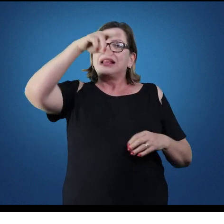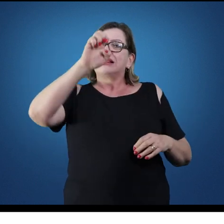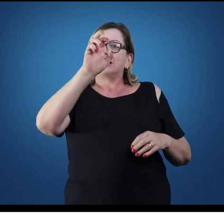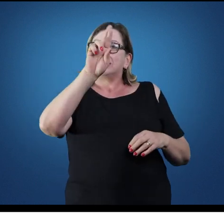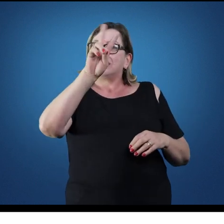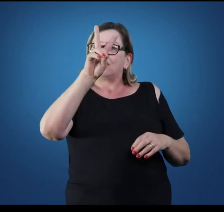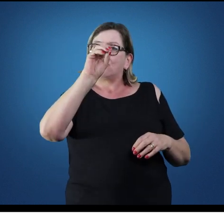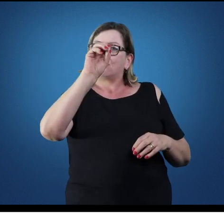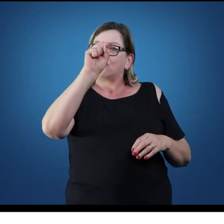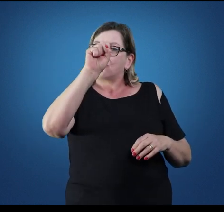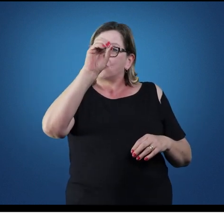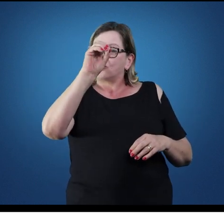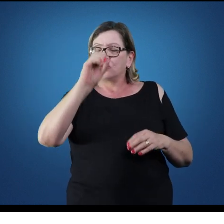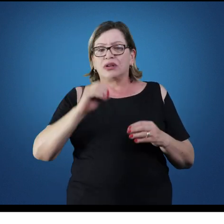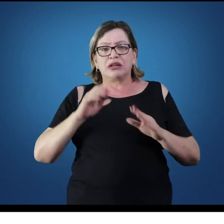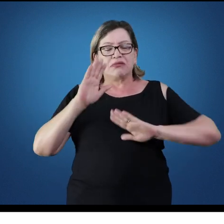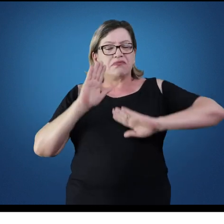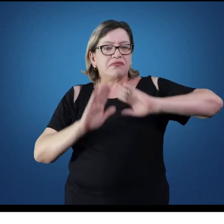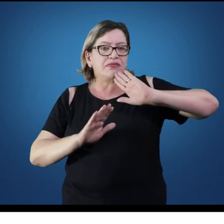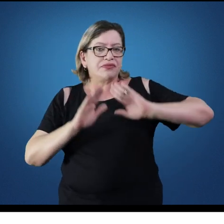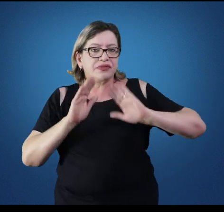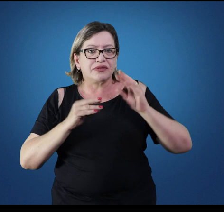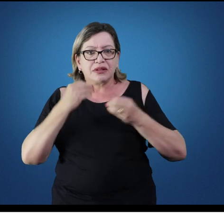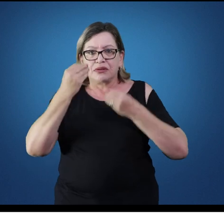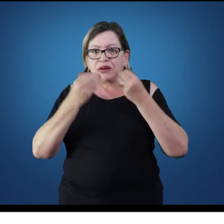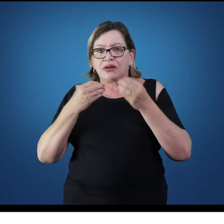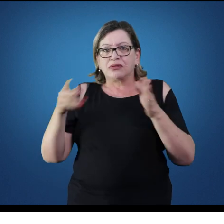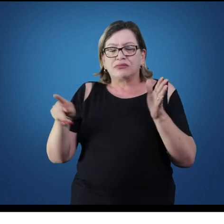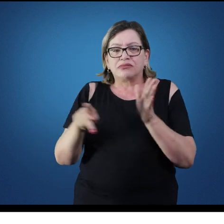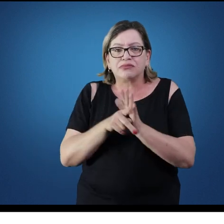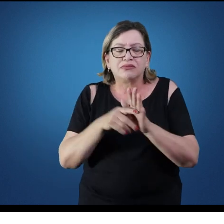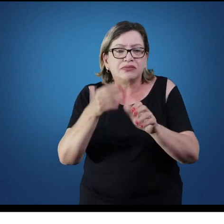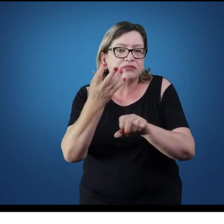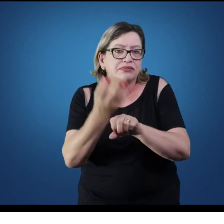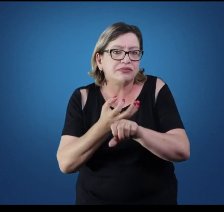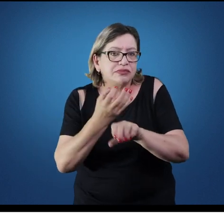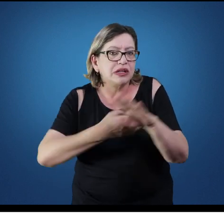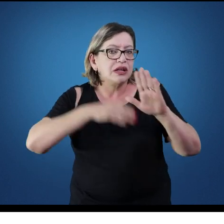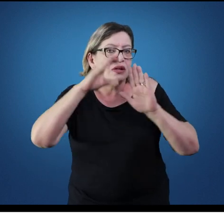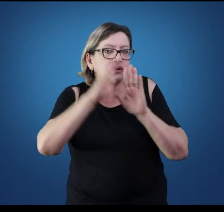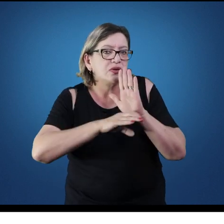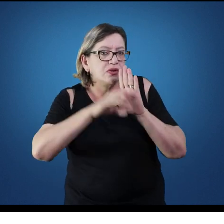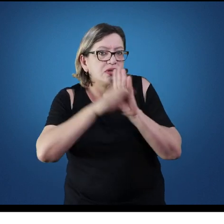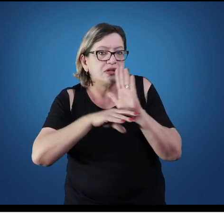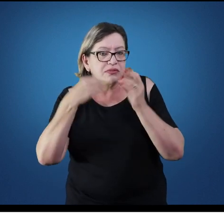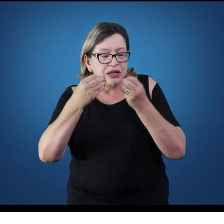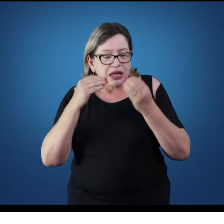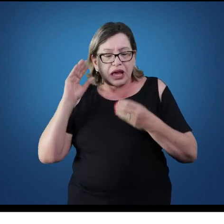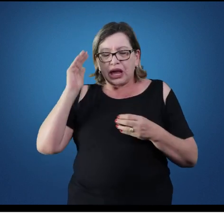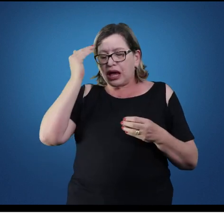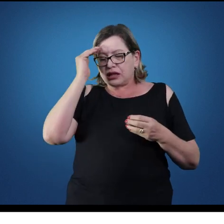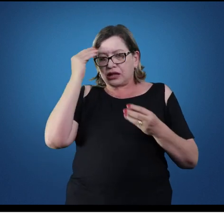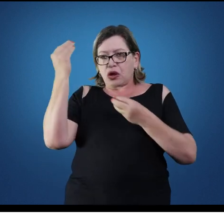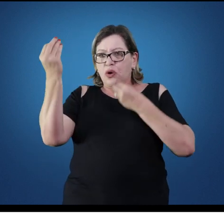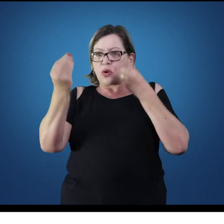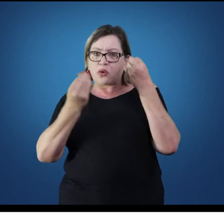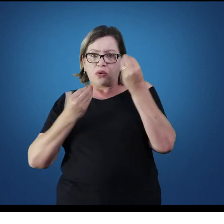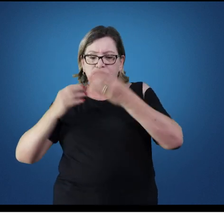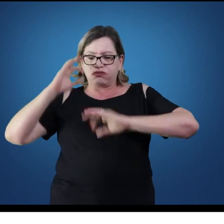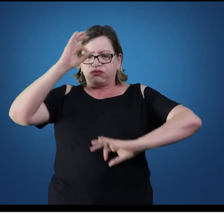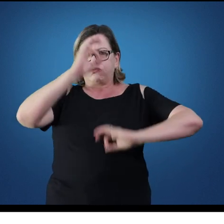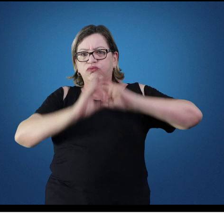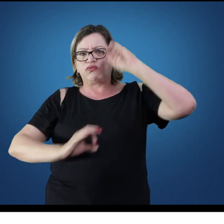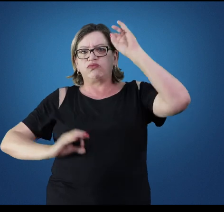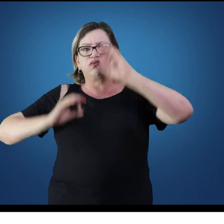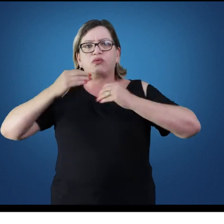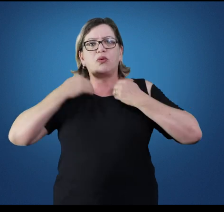outras situações de componente curricular, que ela é importante estar lá isolada para entender o funcionamento do nosso corpo,